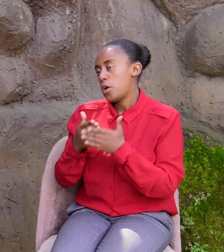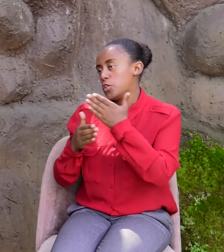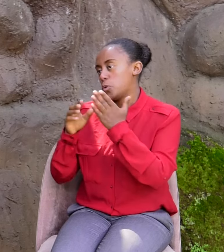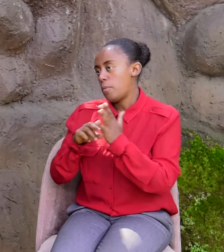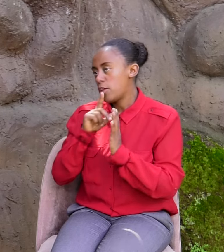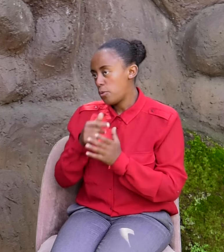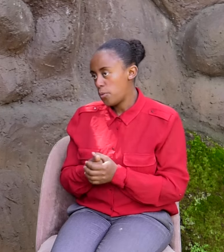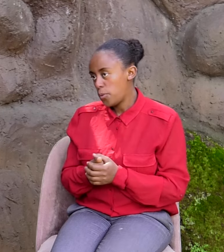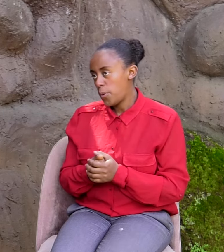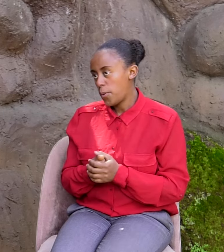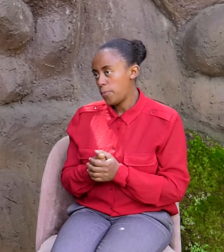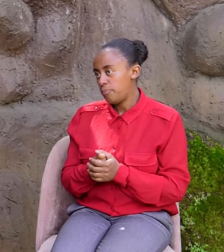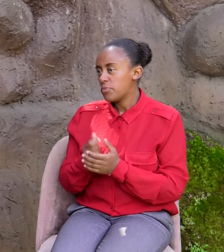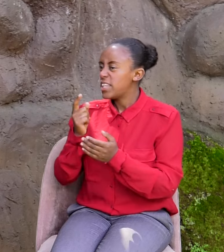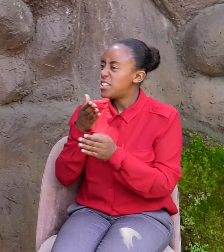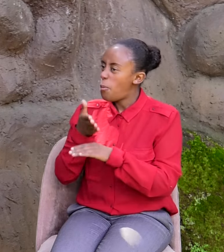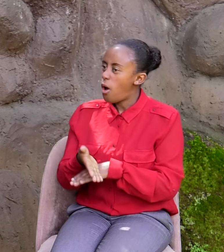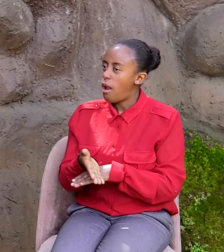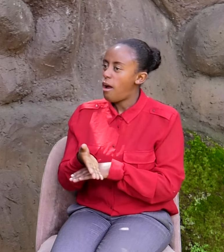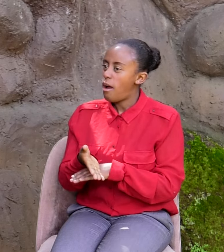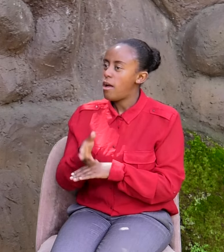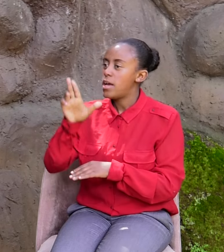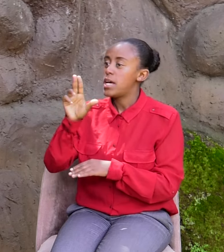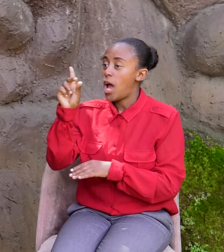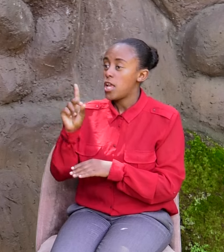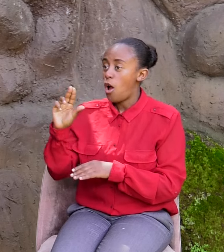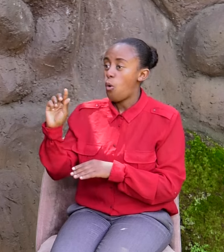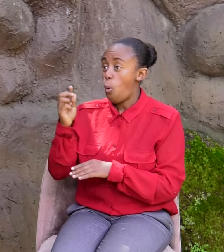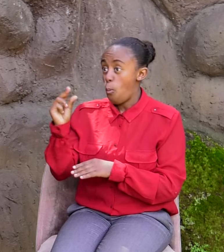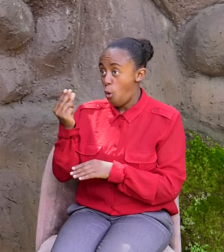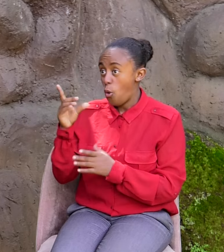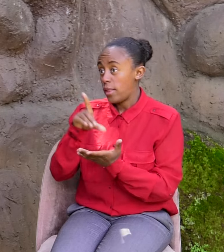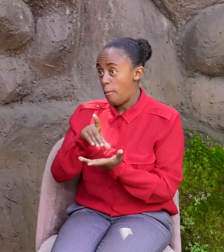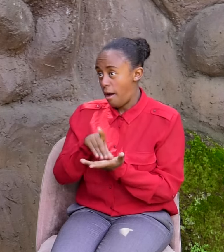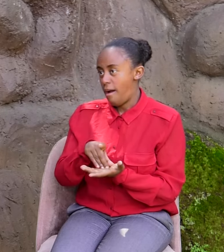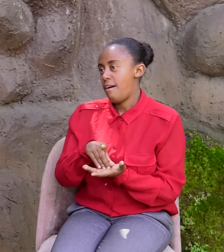ደረጃዎች ከዛ በኋላ ወደ ራያ ቆቦ ከተማ